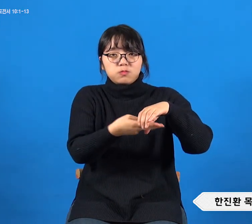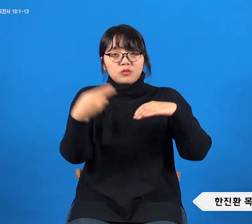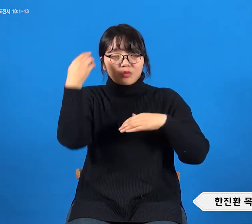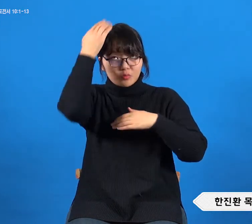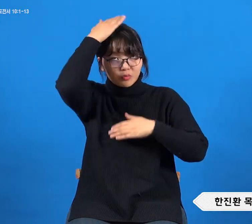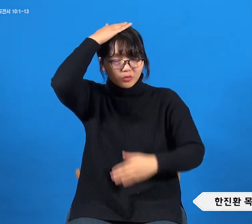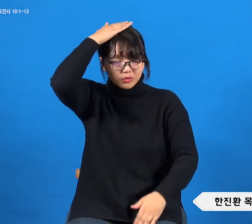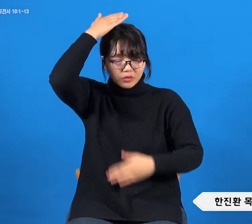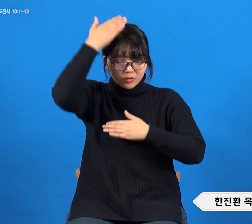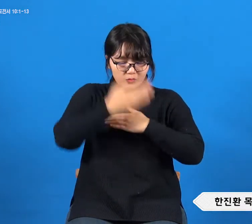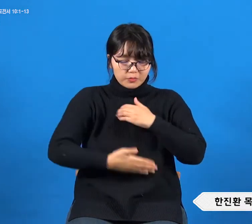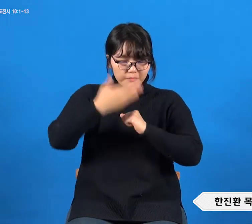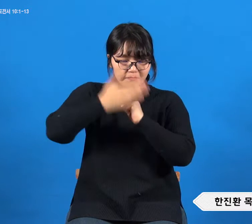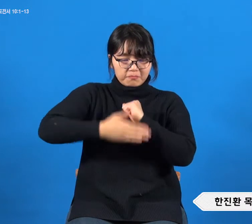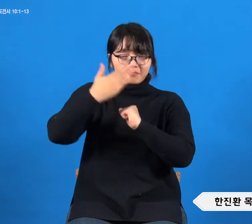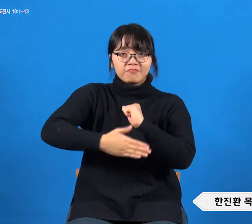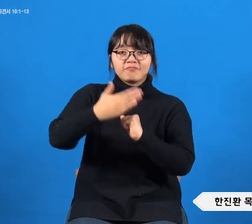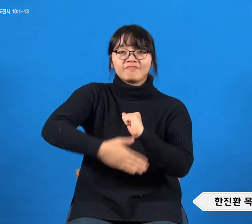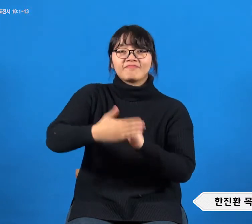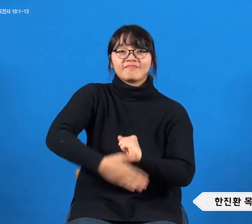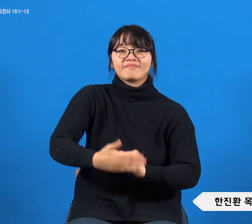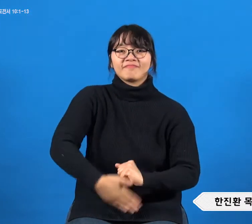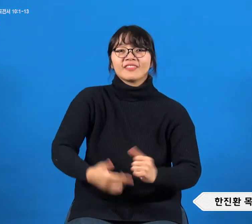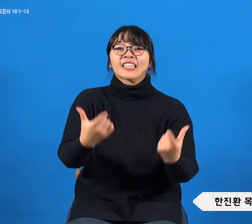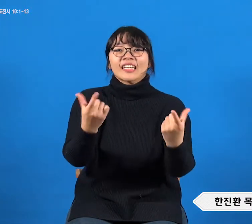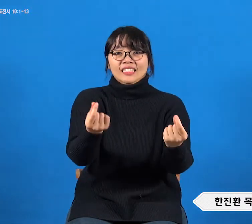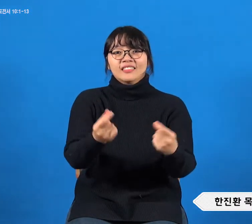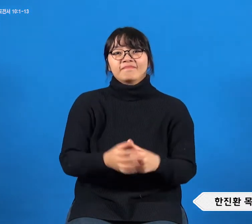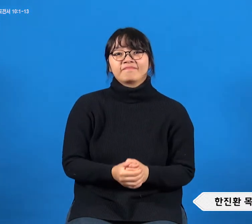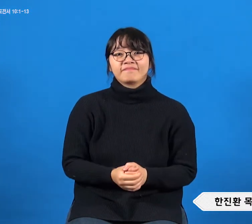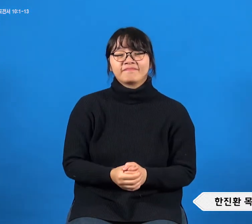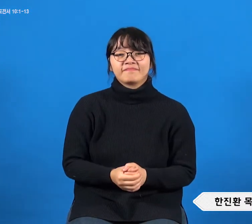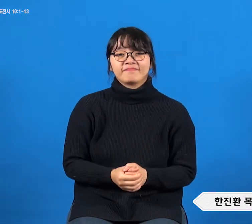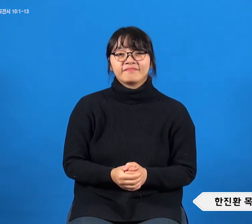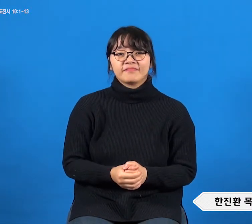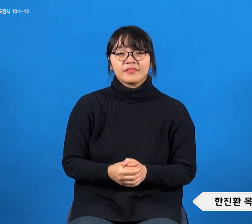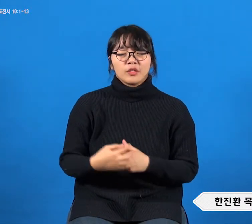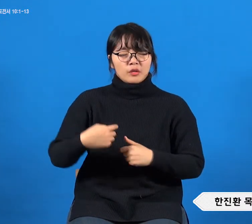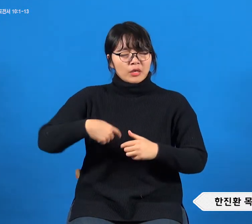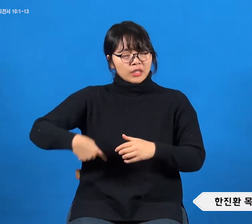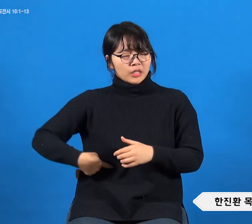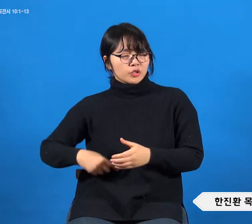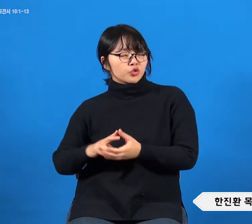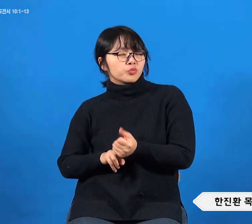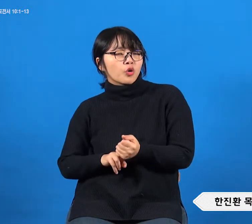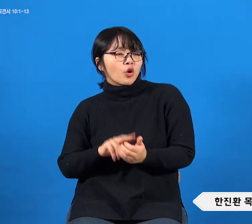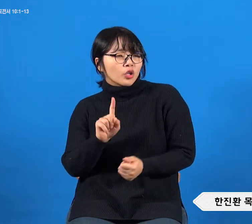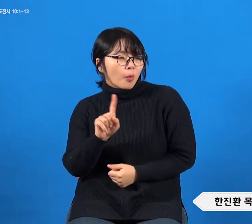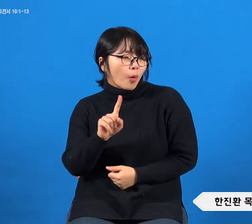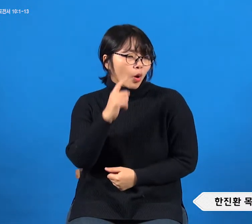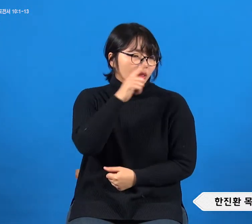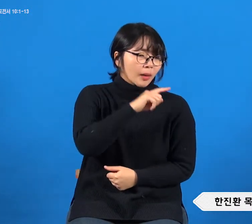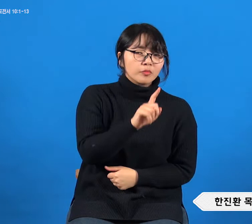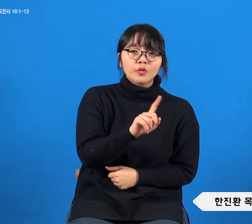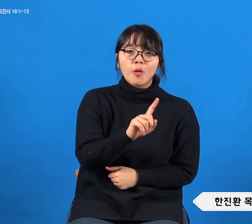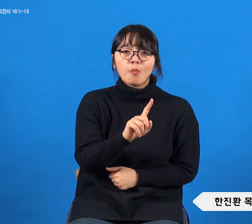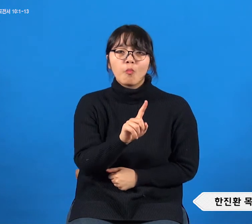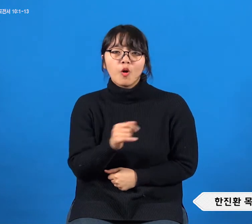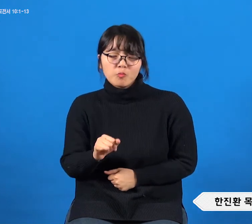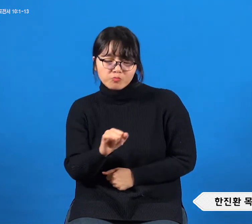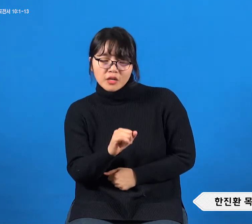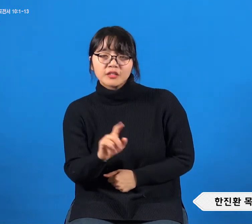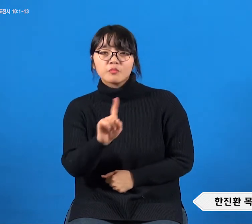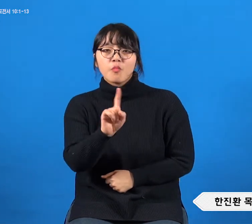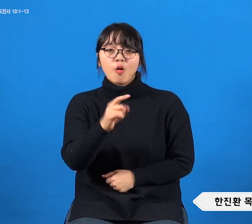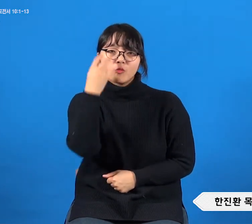쭉 지나가면서 나를 샅샅이 훑지 않습니까? 그래서 저 깊숙하게 숨어있는 암세포도 종양도 다